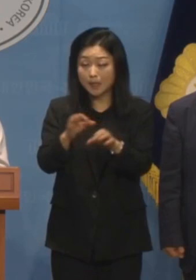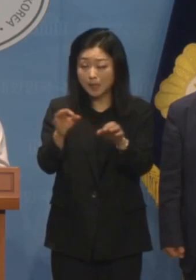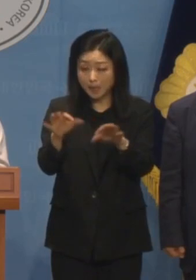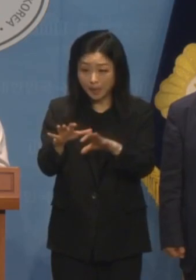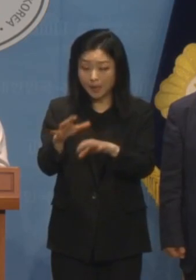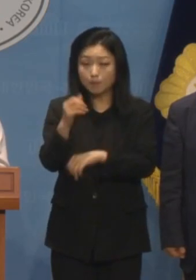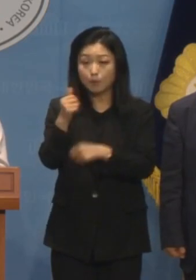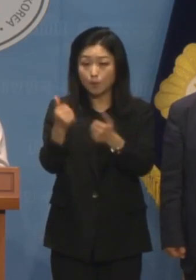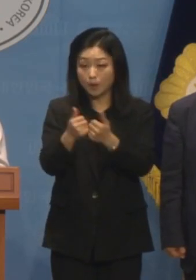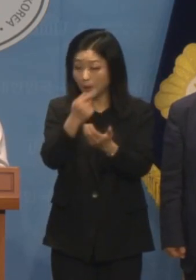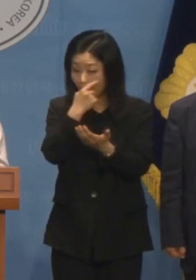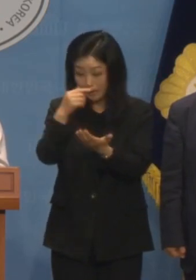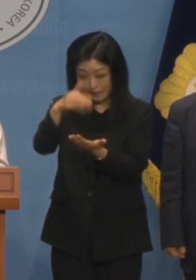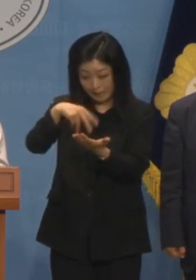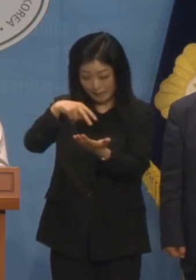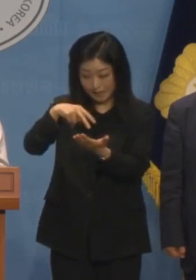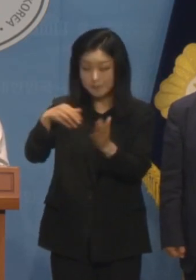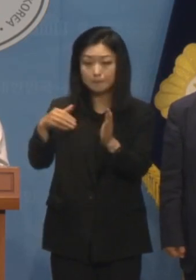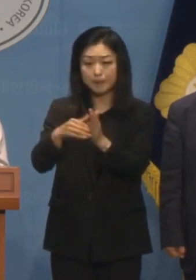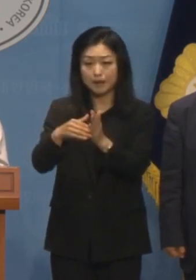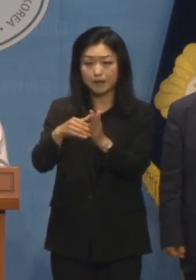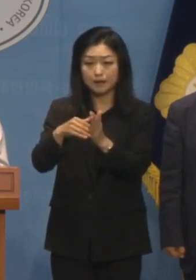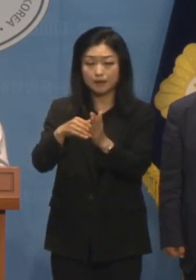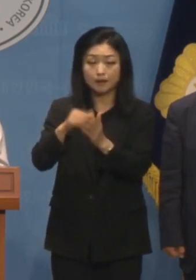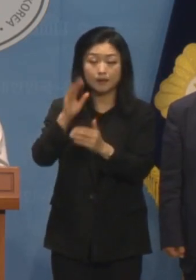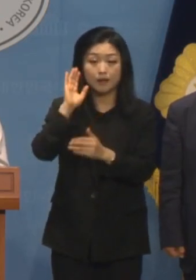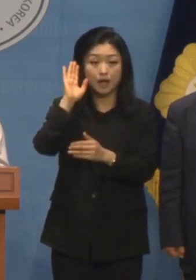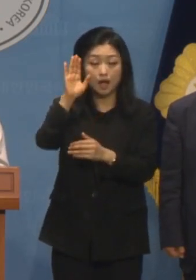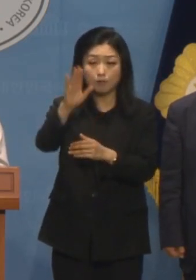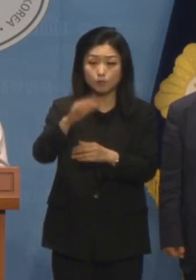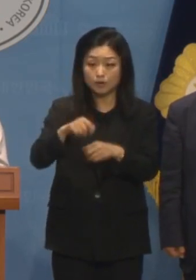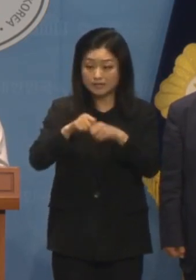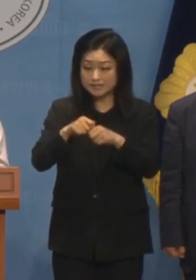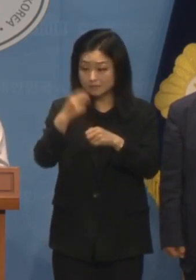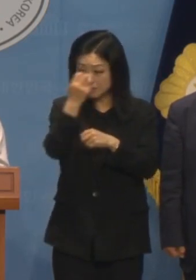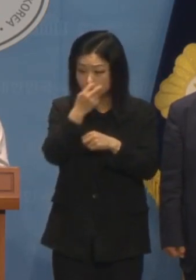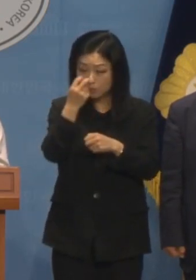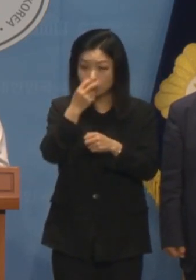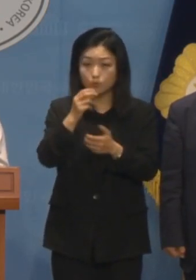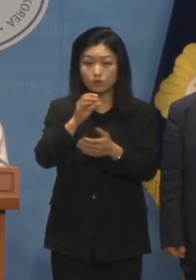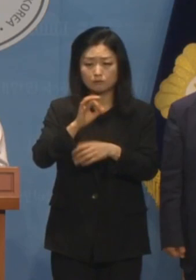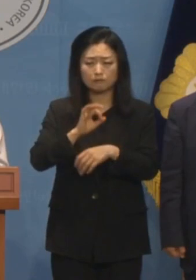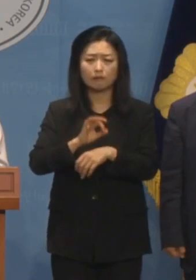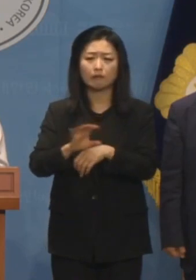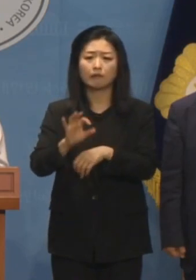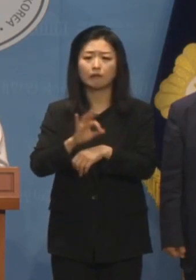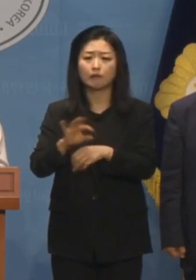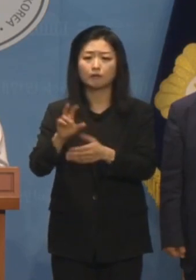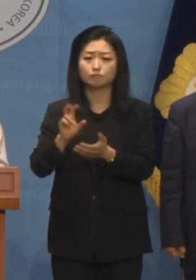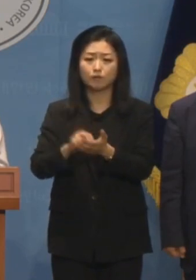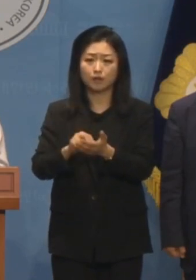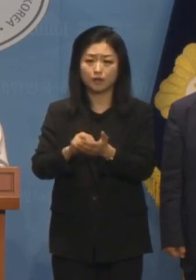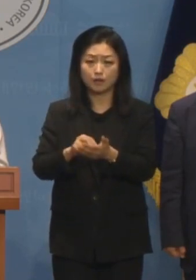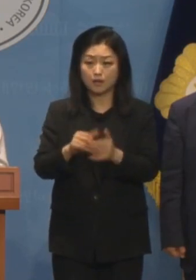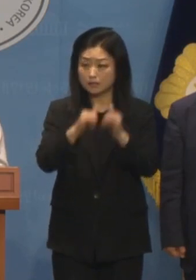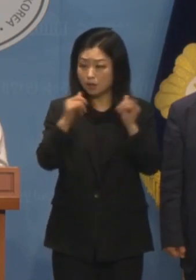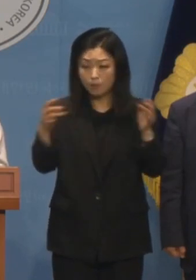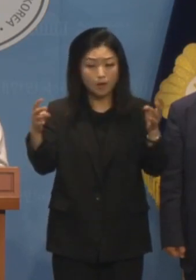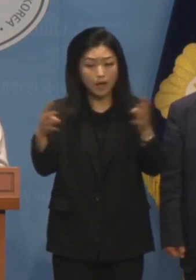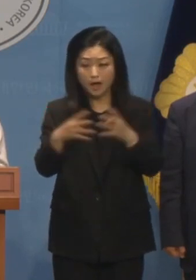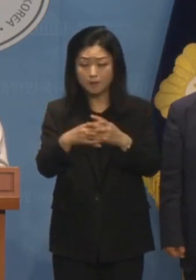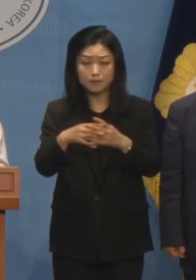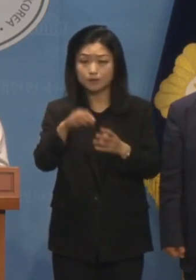본회의 위원들이 확인할 수 있었습니다. 앞으로의 심의 과정도 이런 식이라면 본회의에서 사회적 합의를 만드는